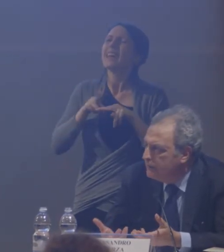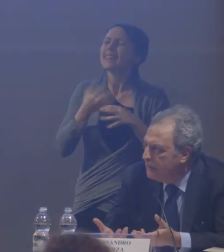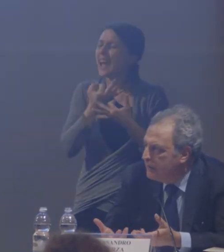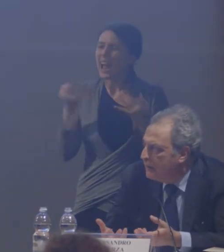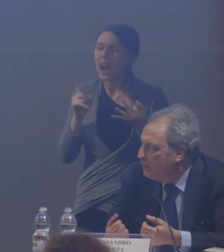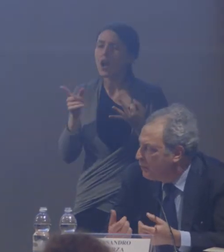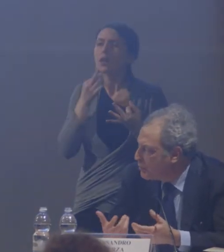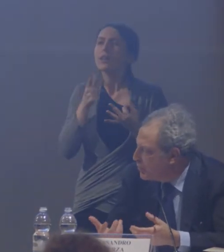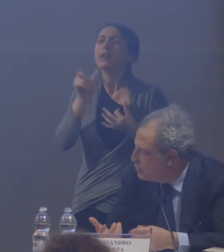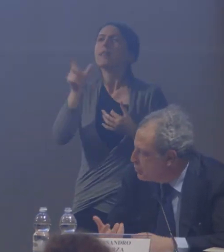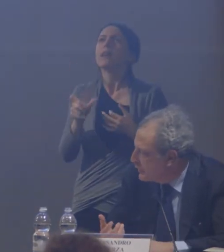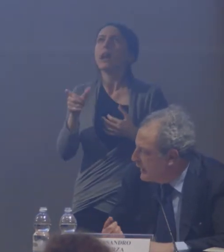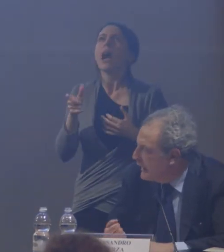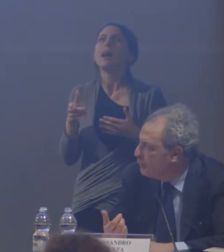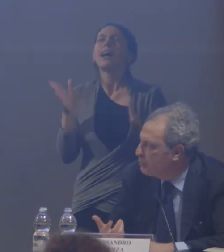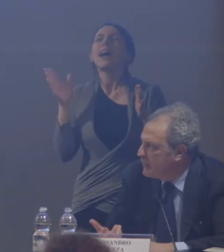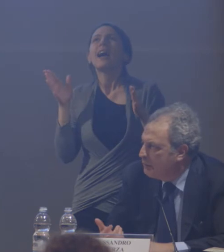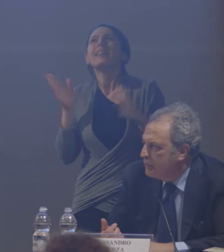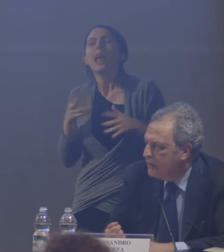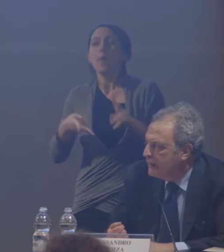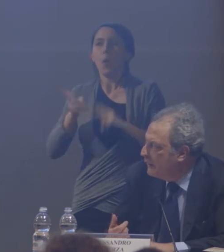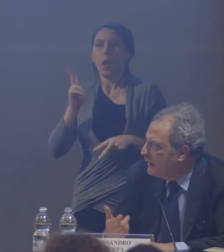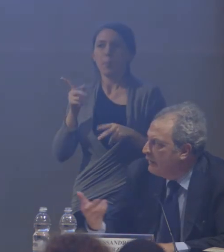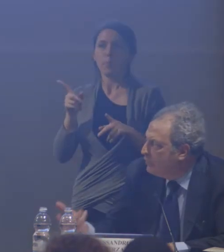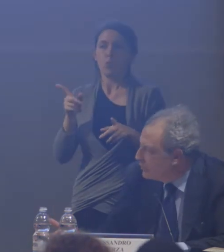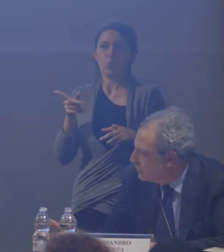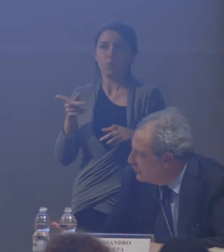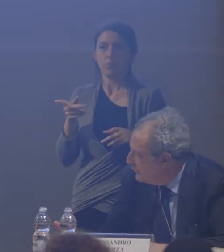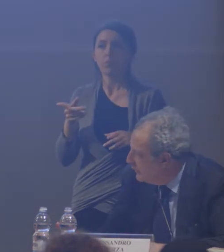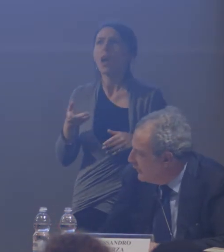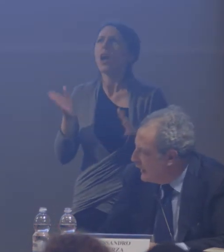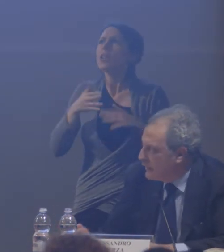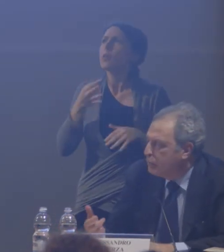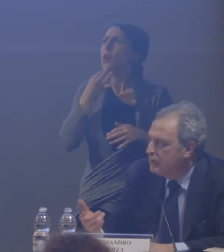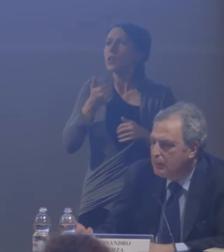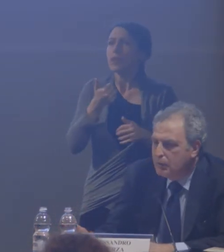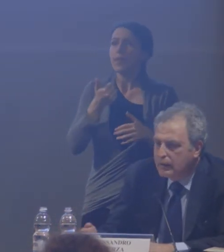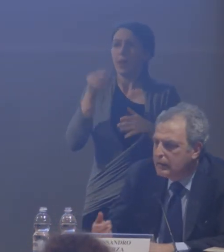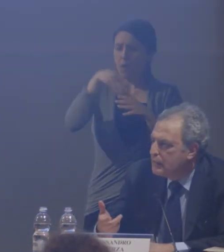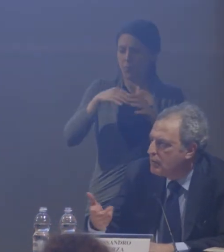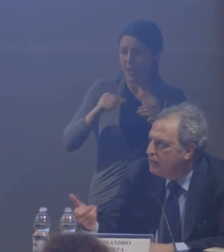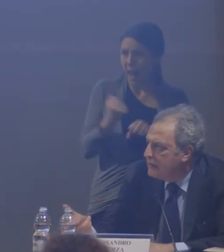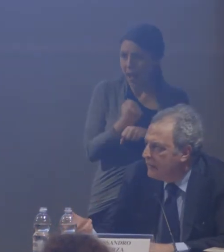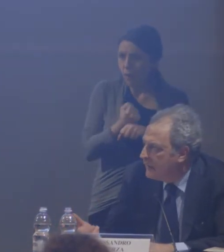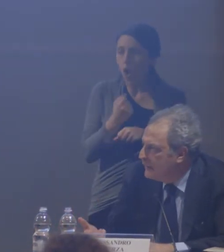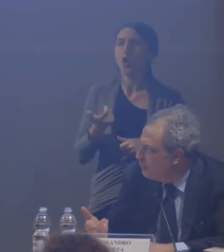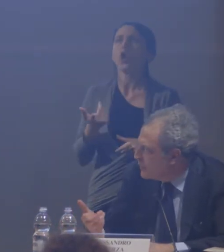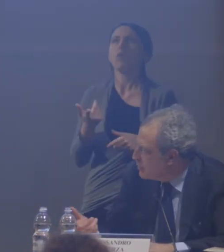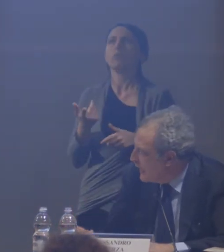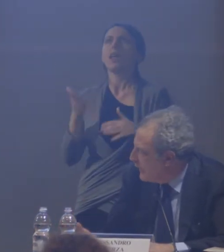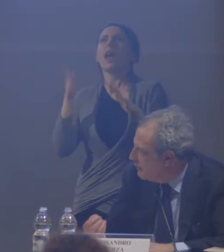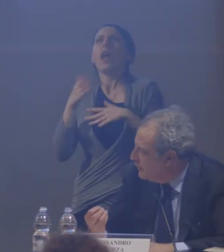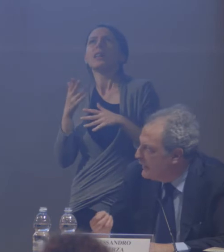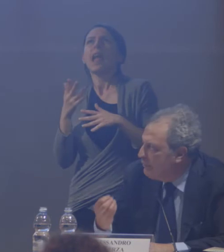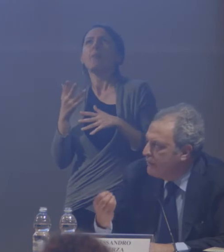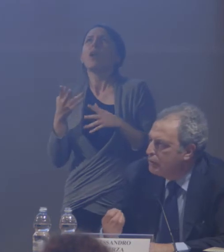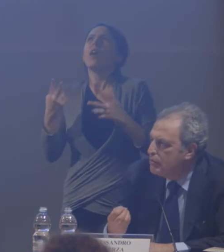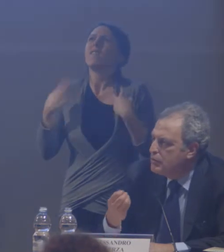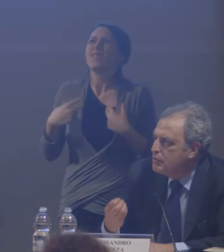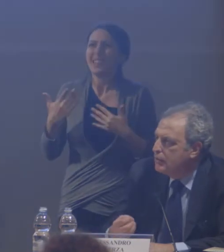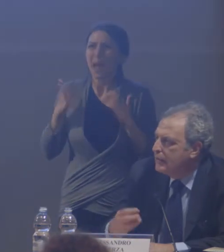cittadino. Io poi posso aggiungere: è anche più debole nel lavoro, è anche più debole nella sua vita personale. Quindi